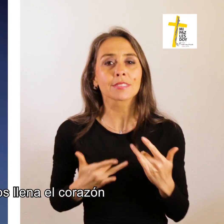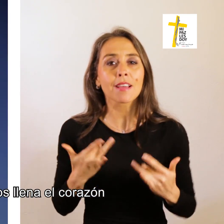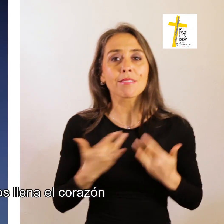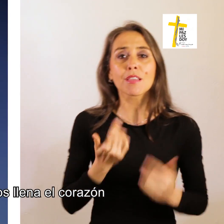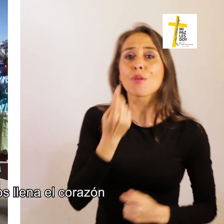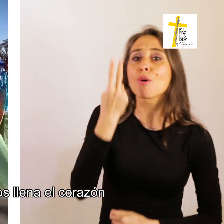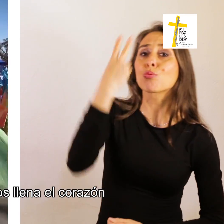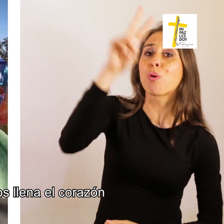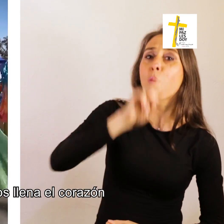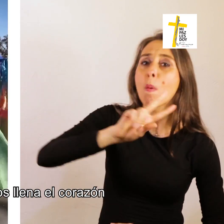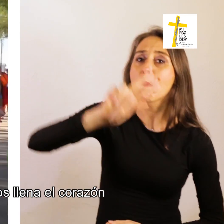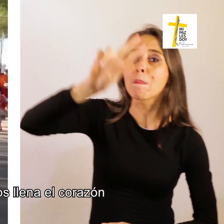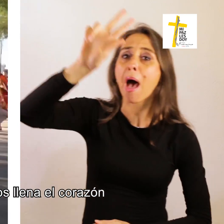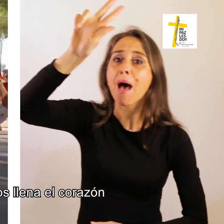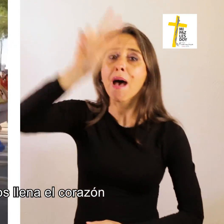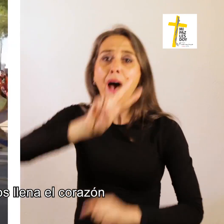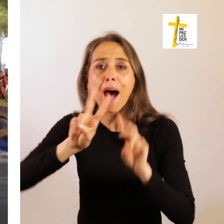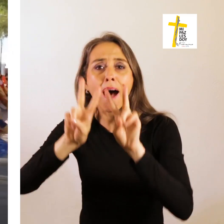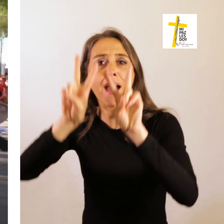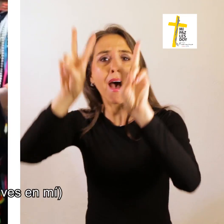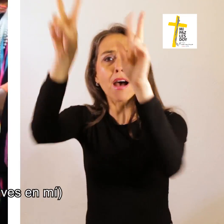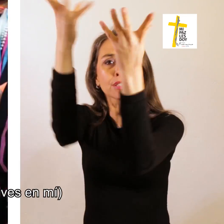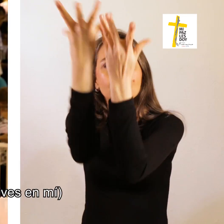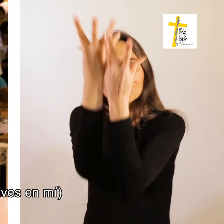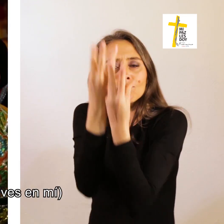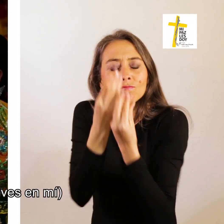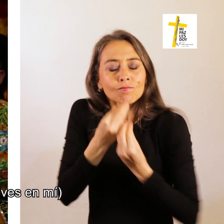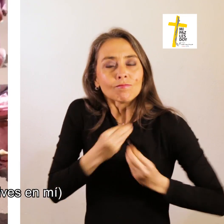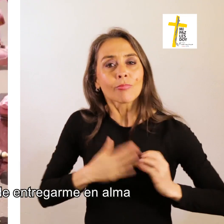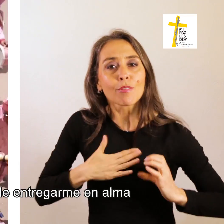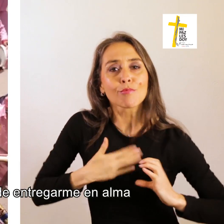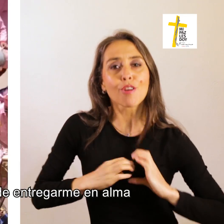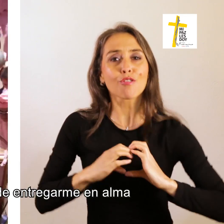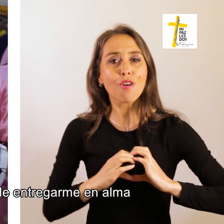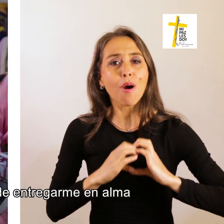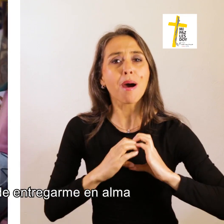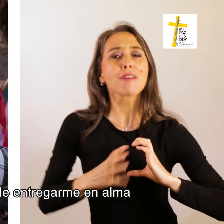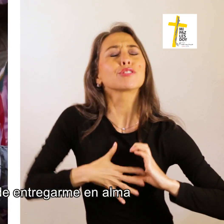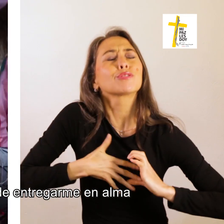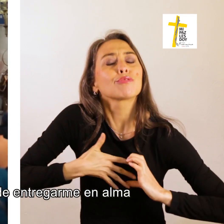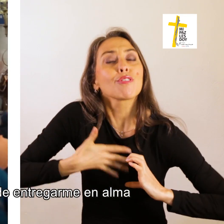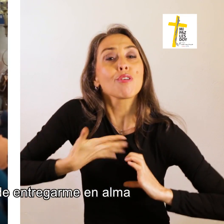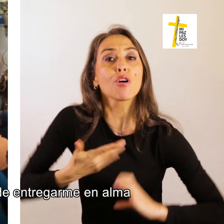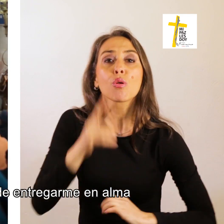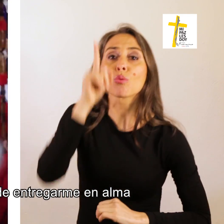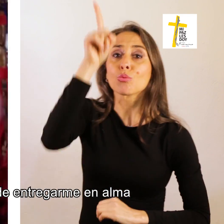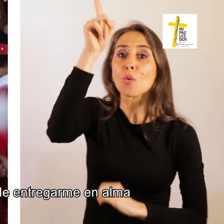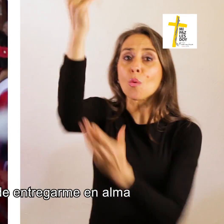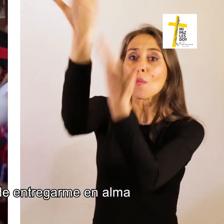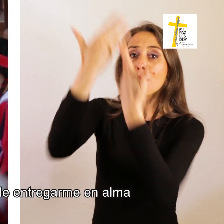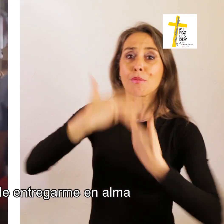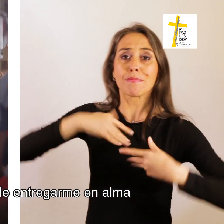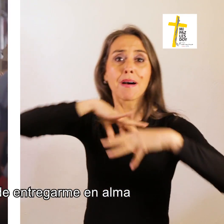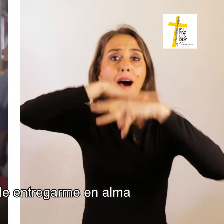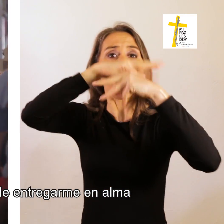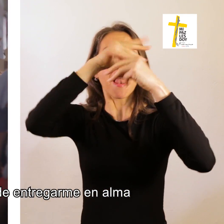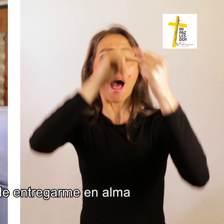paz nos llena el corazón. Vives en mí al momento de entregarme el